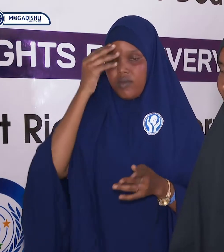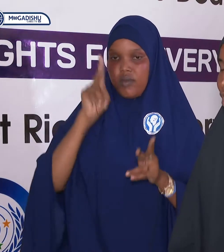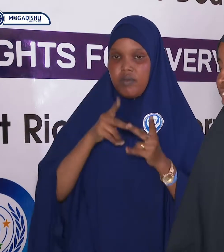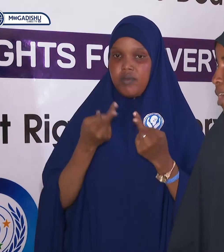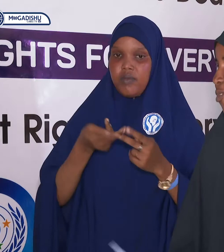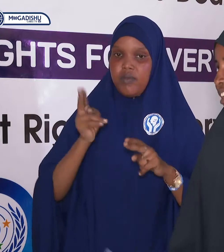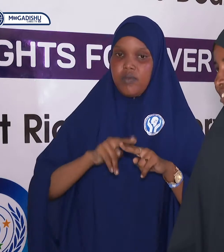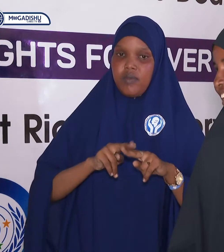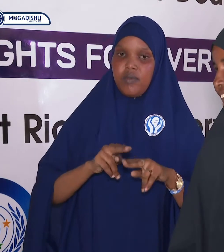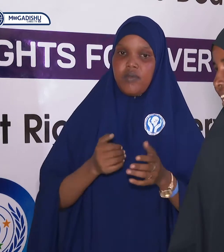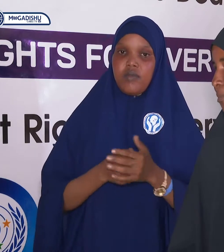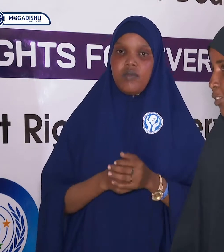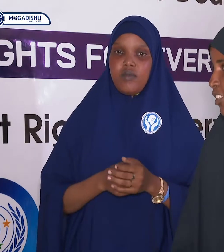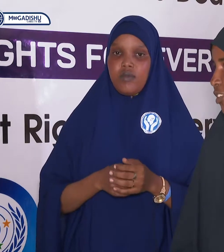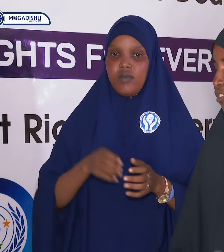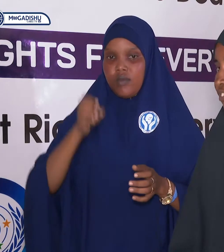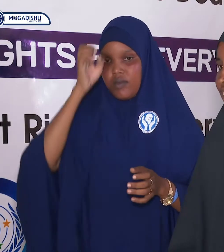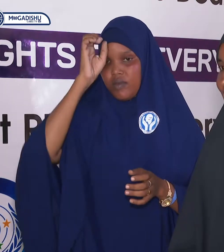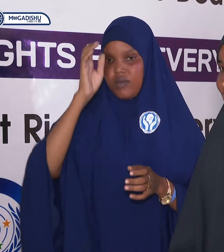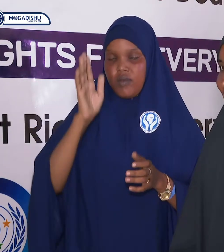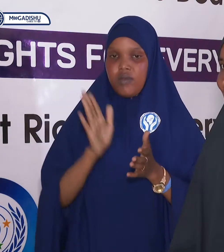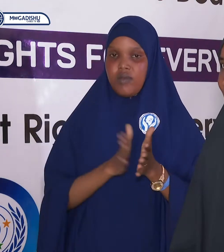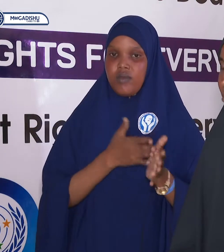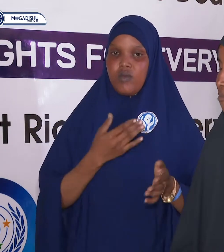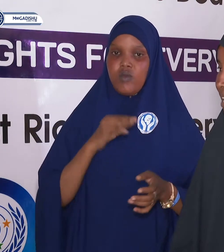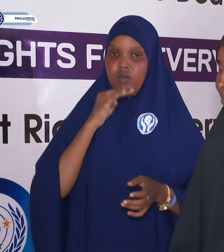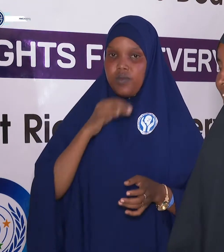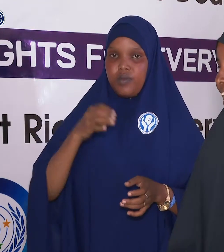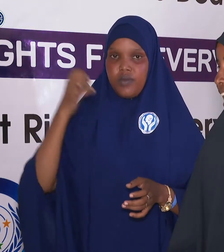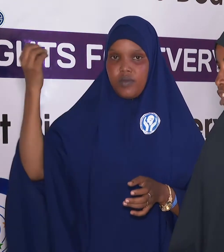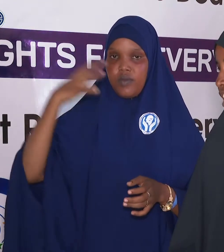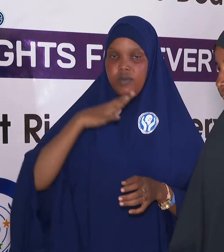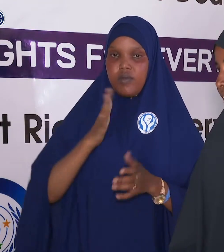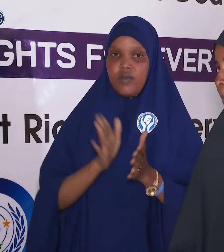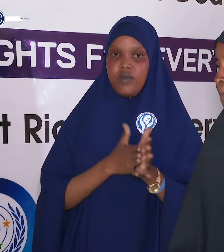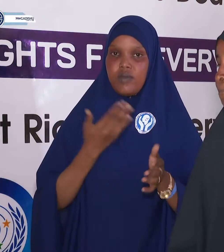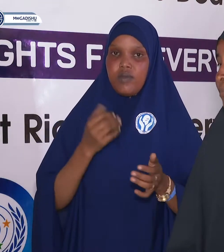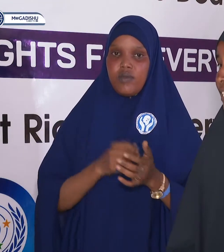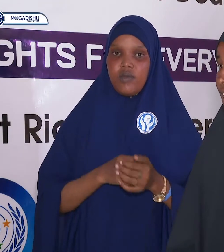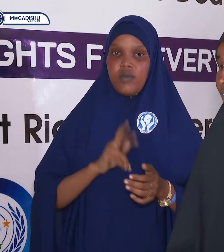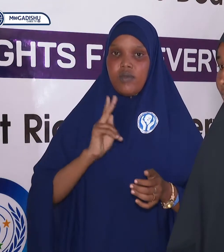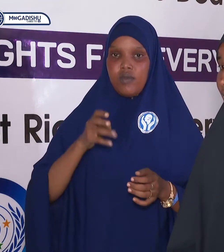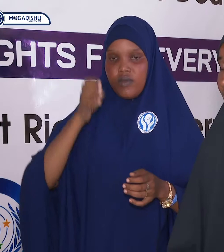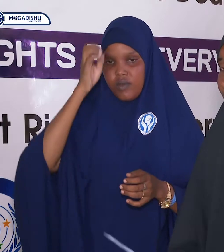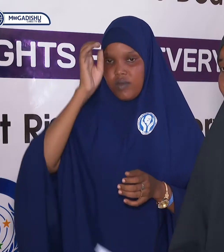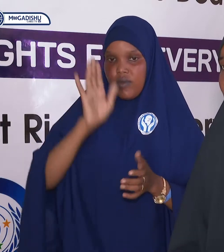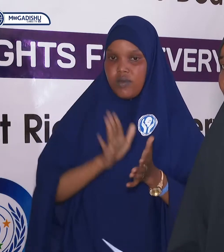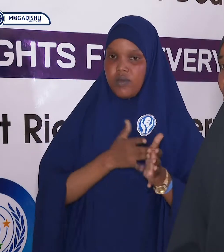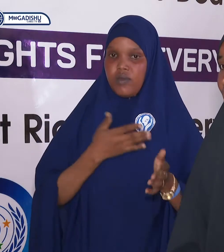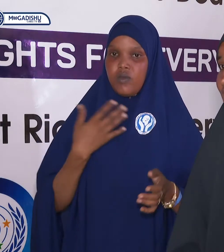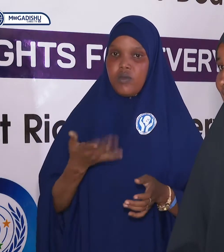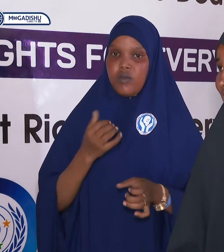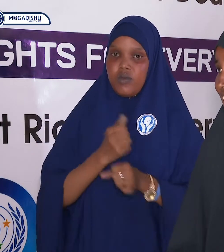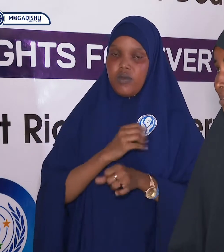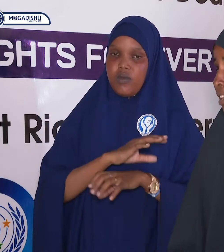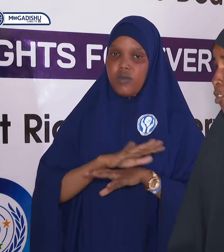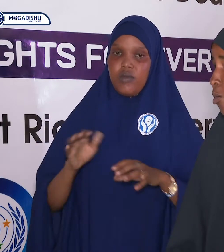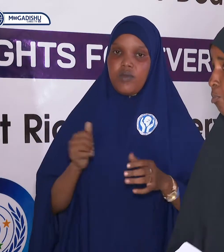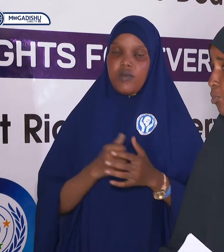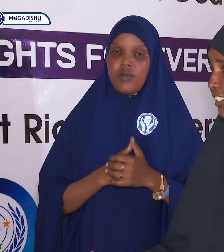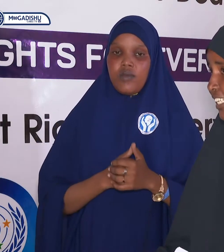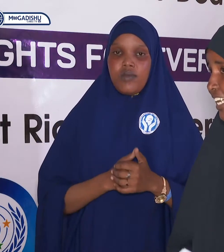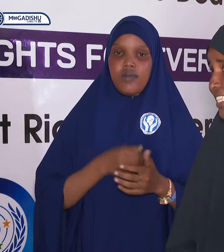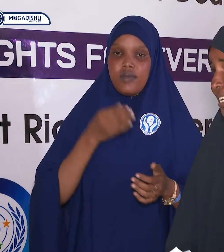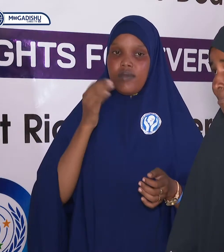socono aqoon la-aan waa iftiin la-aan ma jiro qof shaqaysan kara ama qof meel mari kara aqoon la-aan sidaa daraateed annaga waxaan go'aansanay si